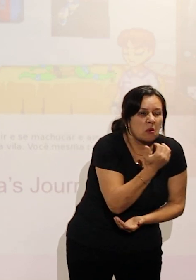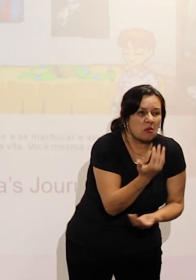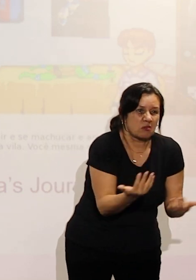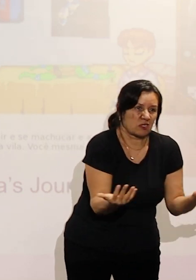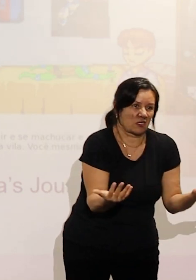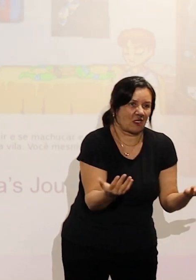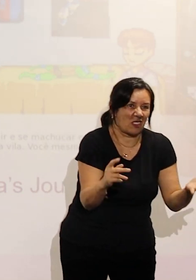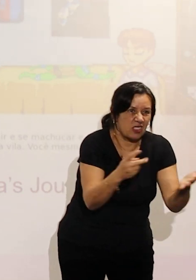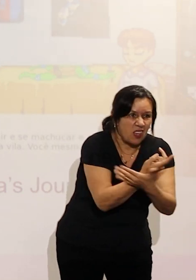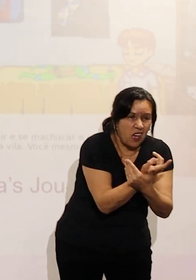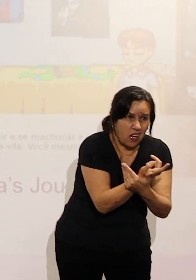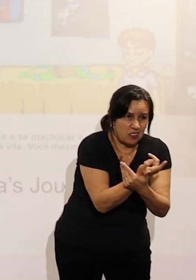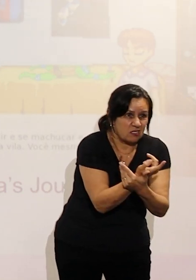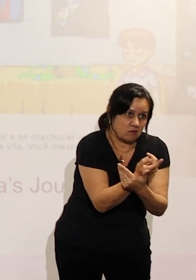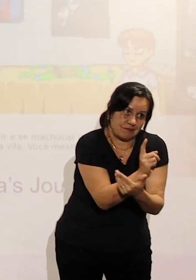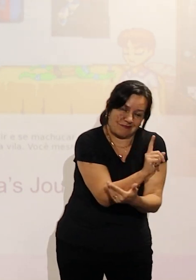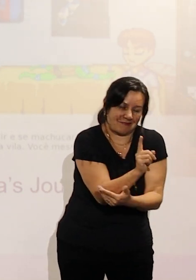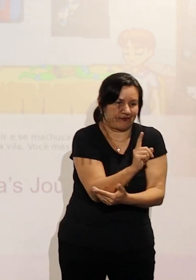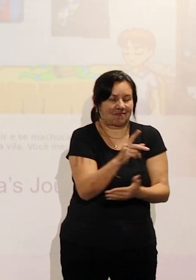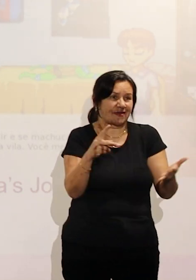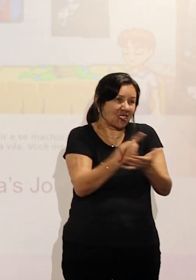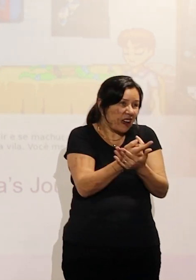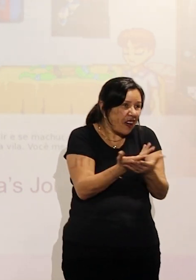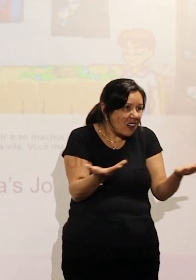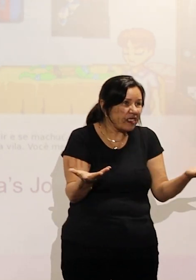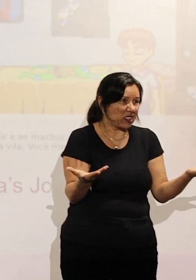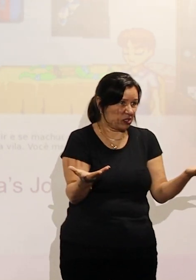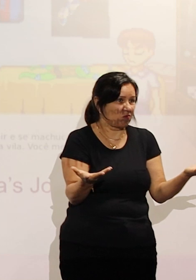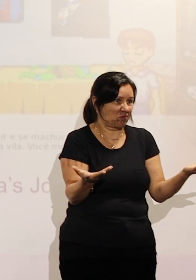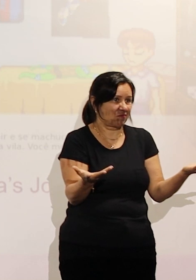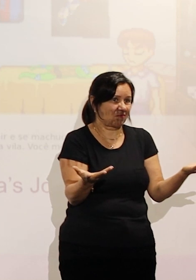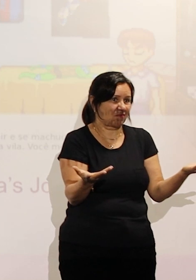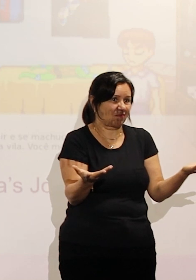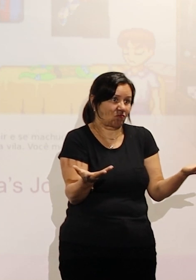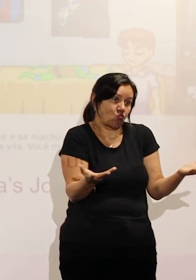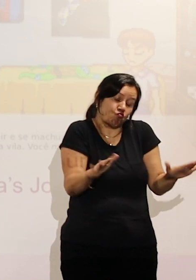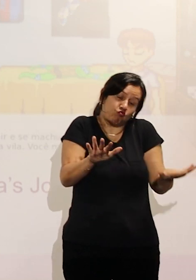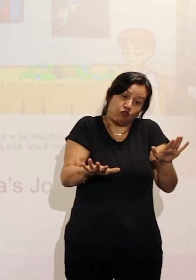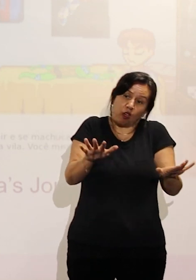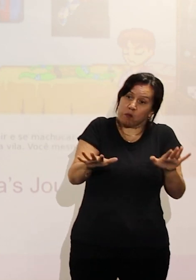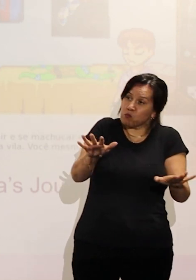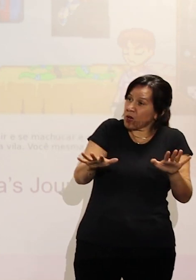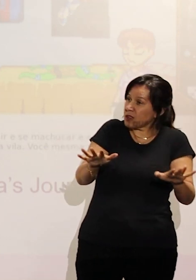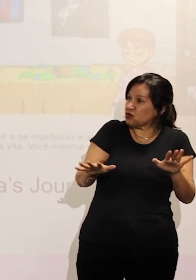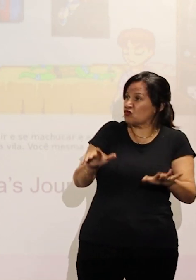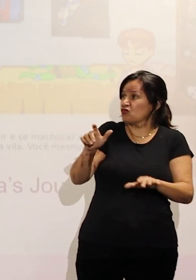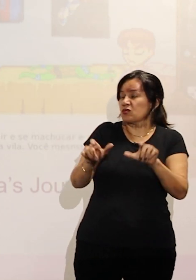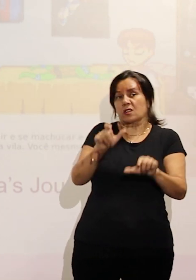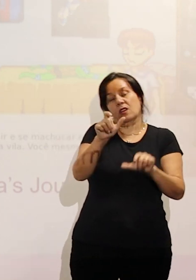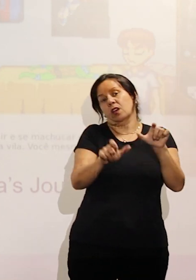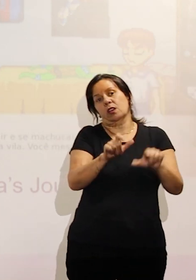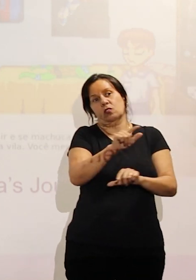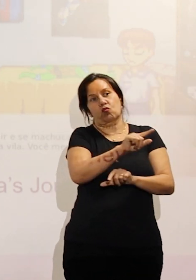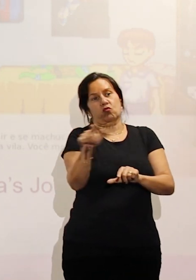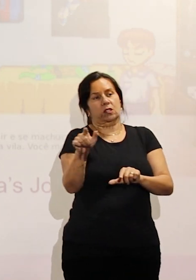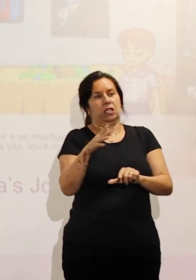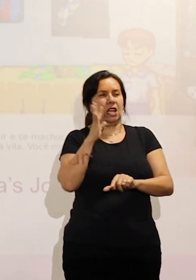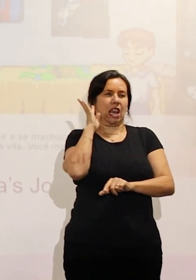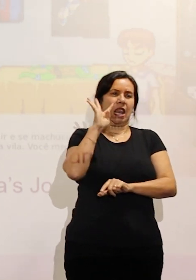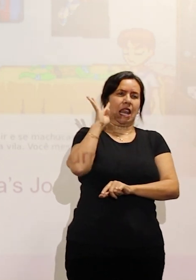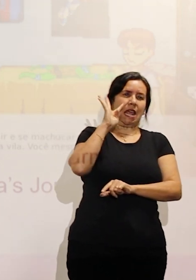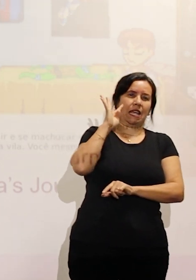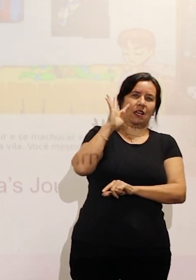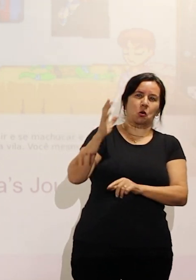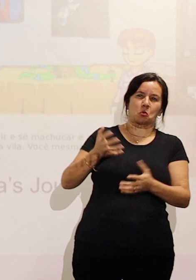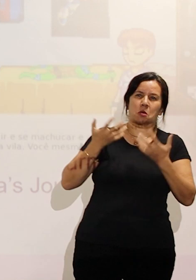Ah, mas está errado fazer um jogo de terror colorido e fofinho? Depende, a menos que você tenha um ponto muito legal do